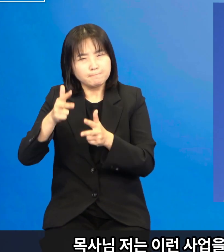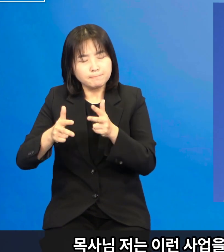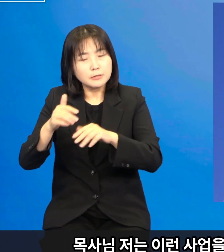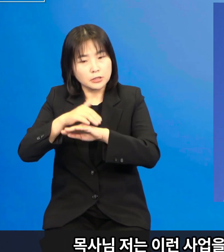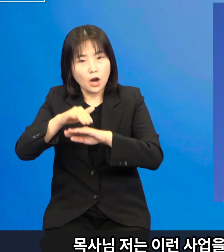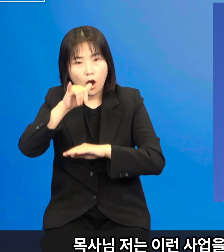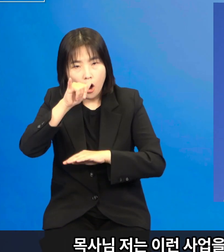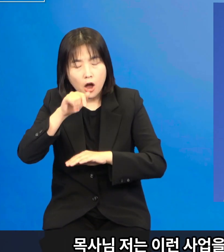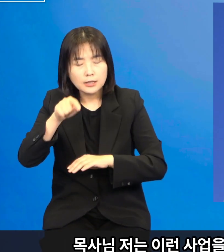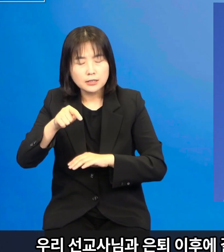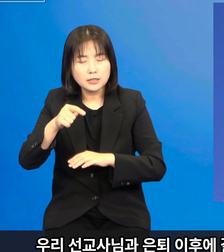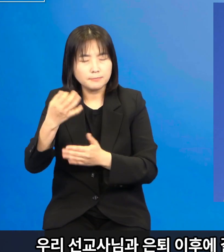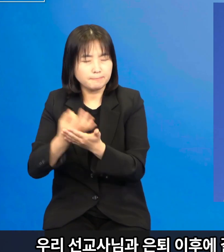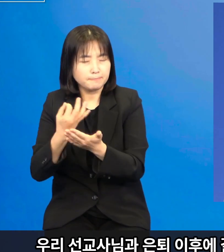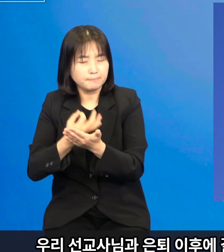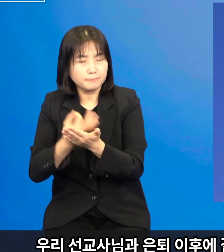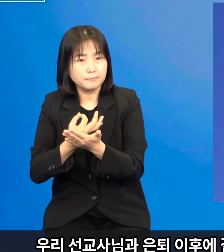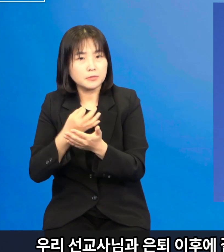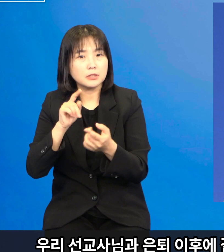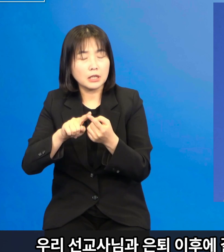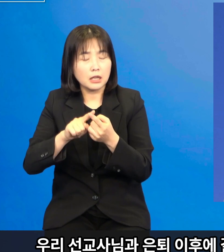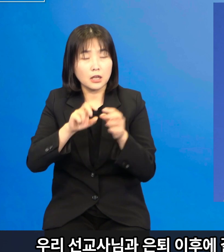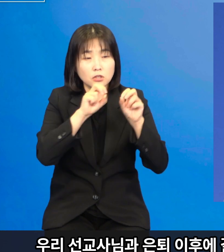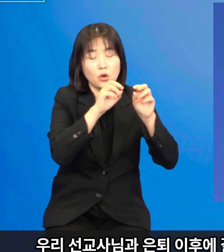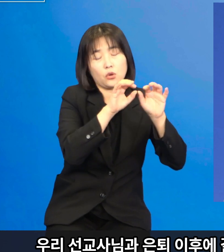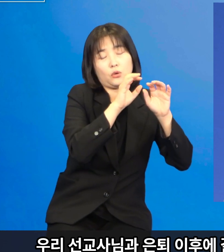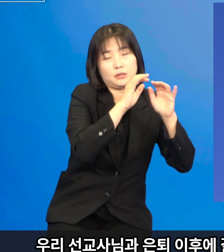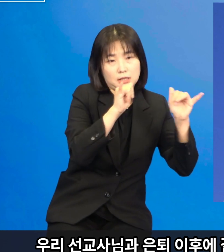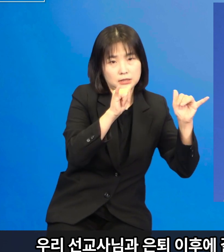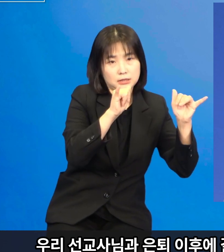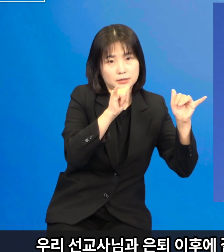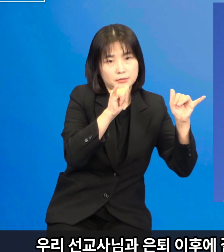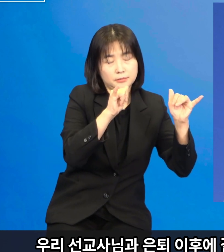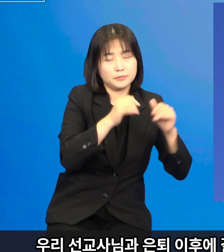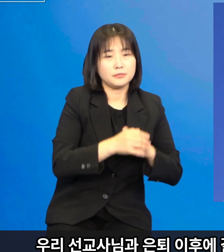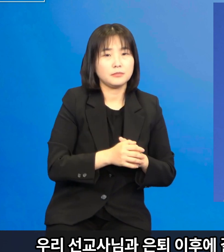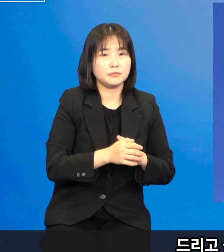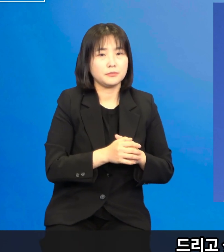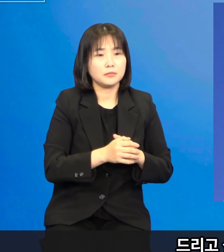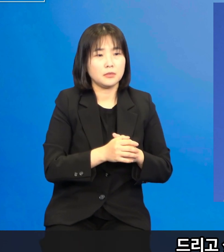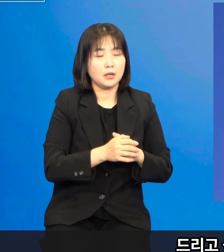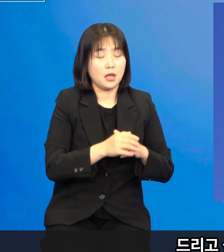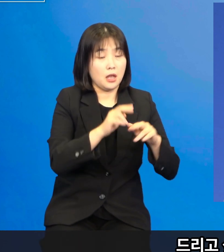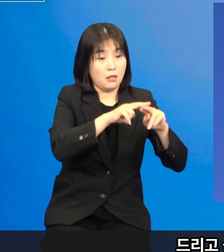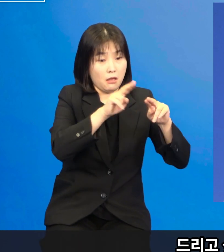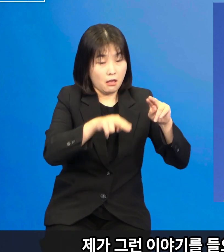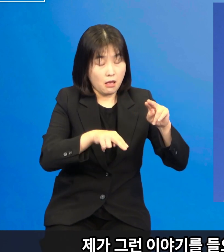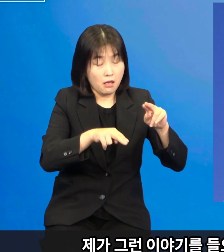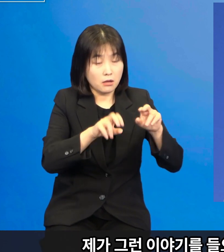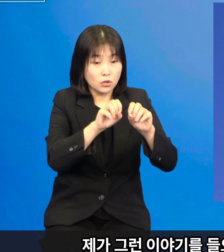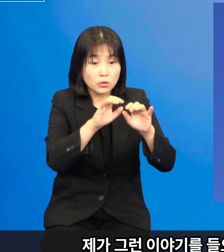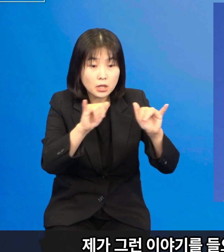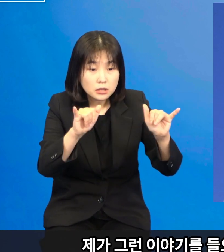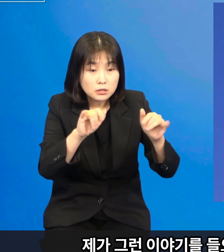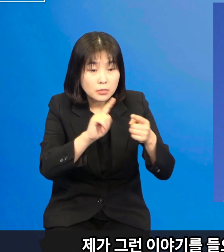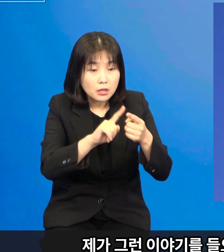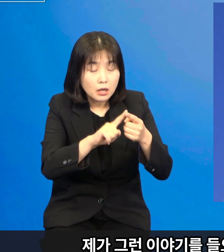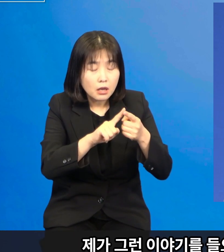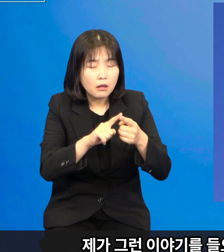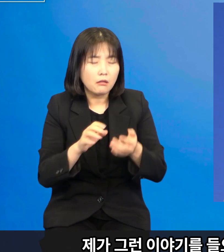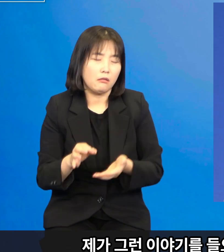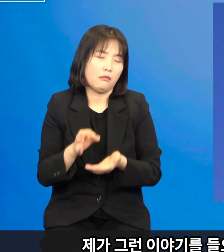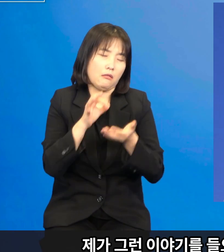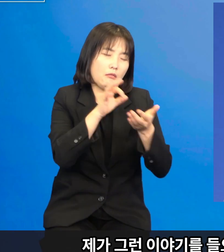건데 수익금을 우리 선교사님과 은퇴의회에 갈 곳이 없는 선교사님 위해서 드리고 싶습니다. 제가 그런 이야기를